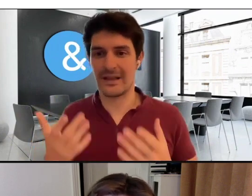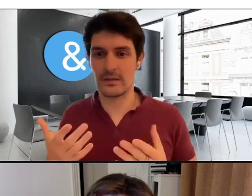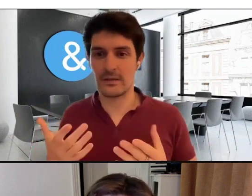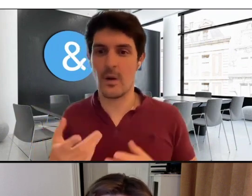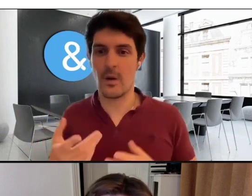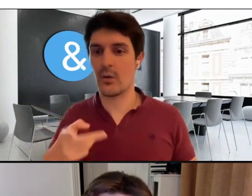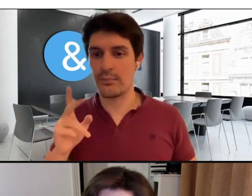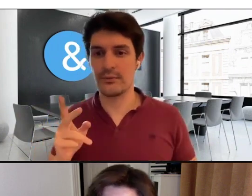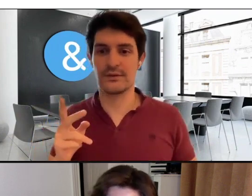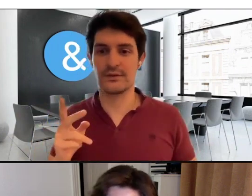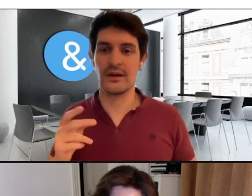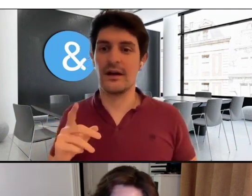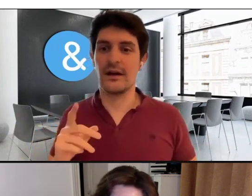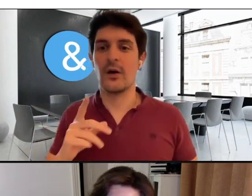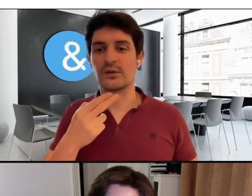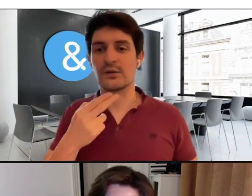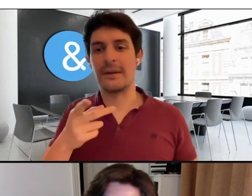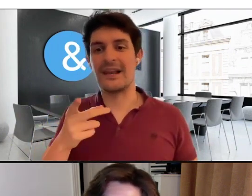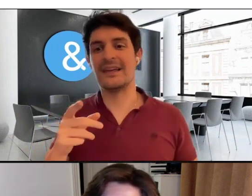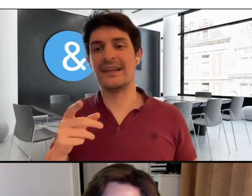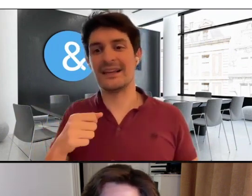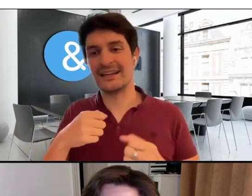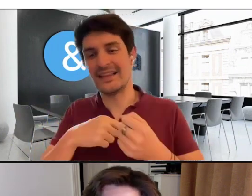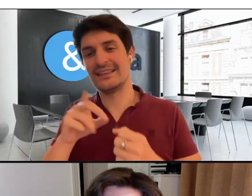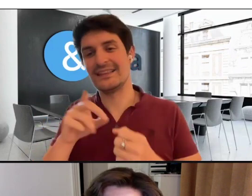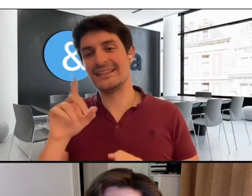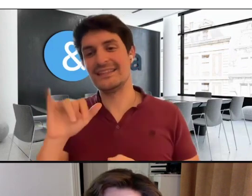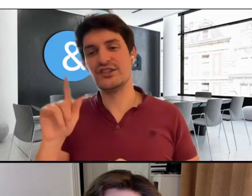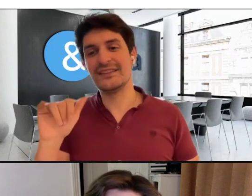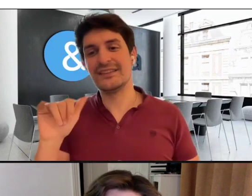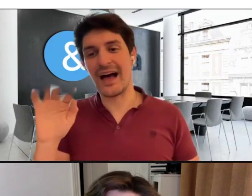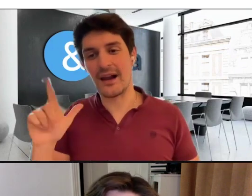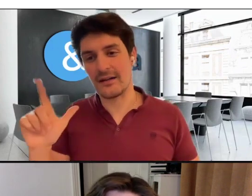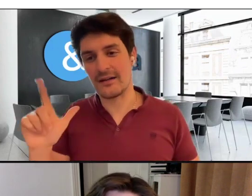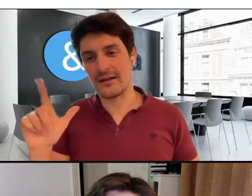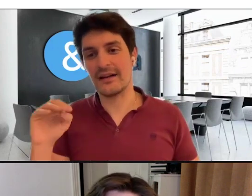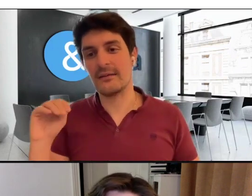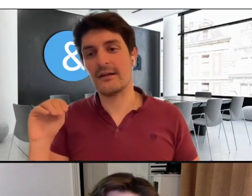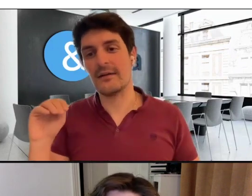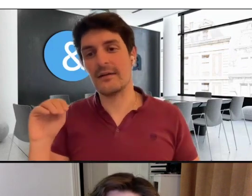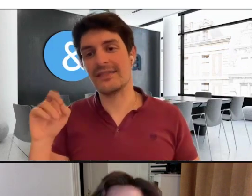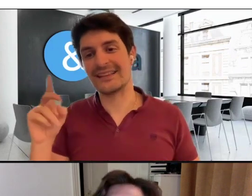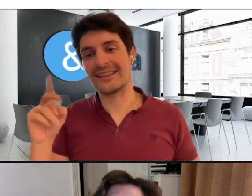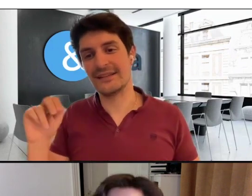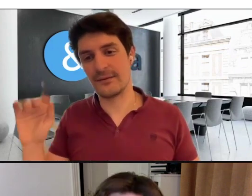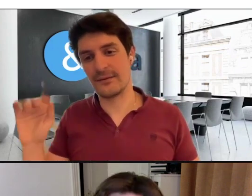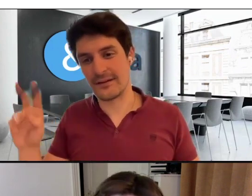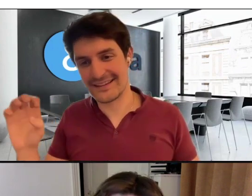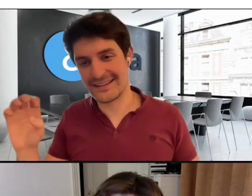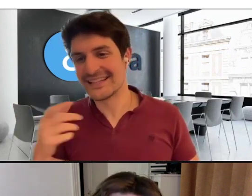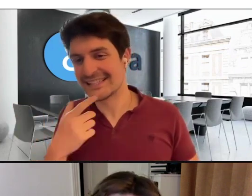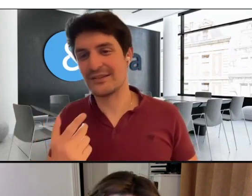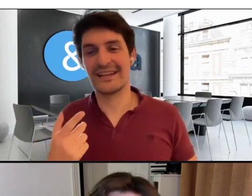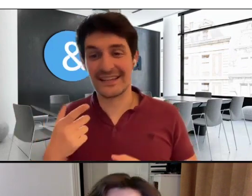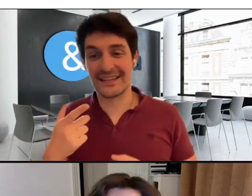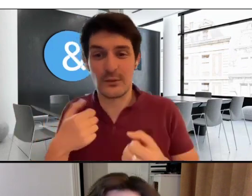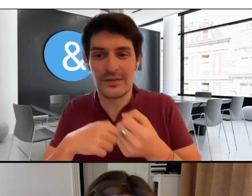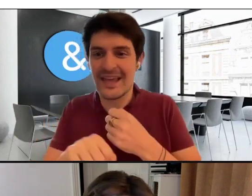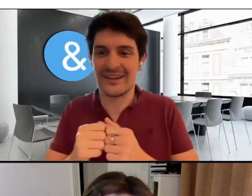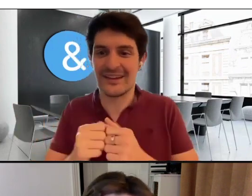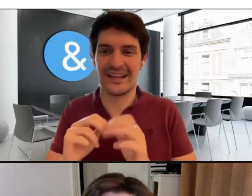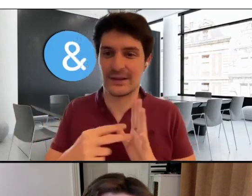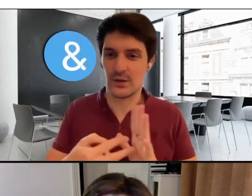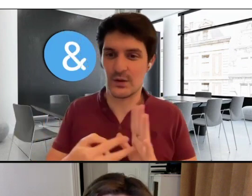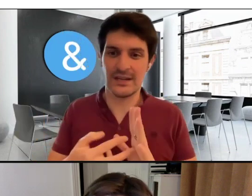maintenant beaucoup plus ce qu'on appelle les digital natives. Ça veut dire qu'ils sont nés avec